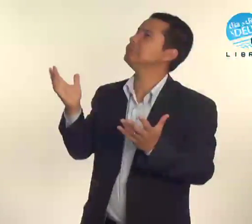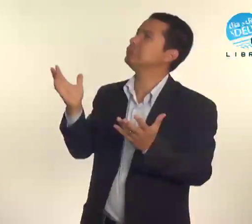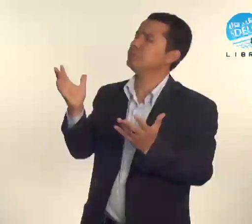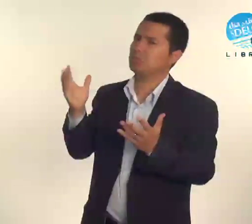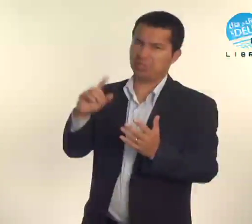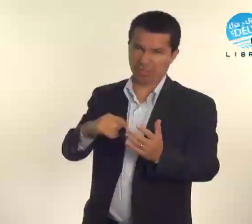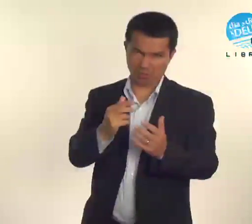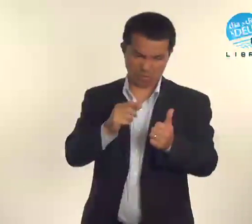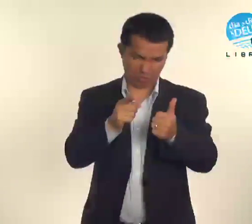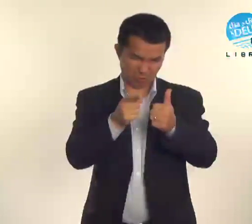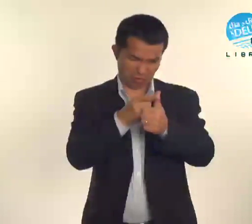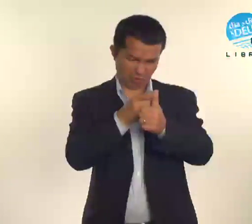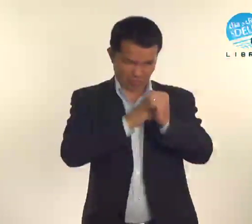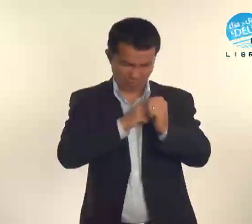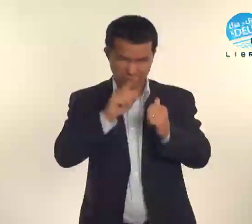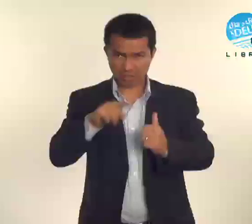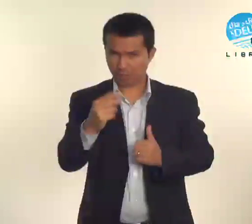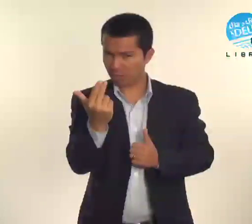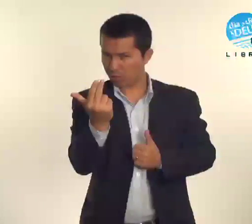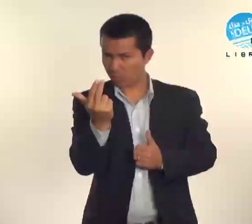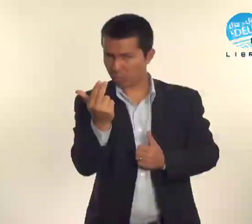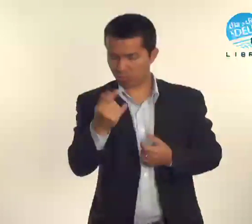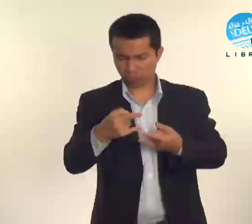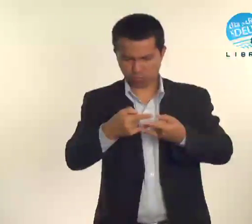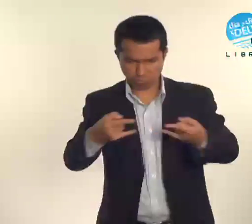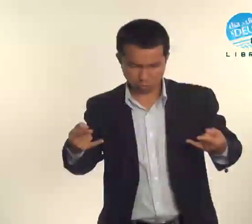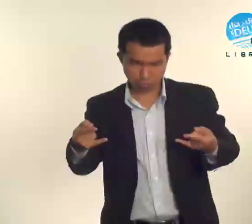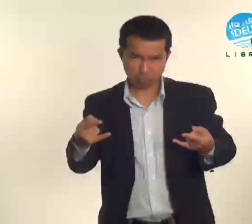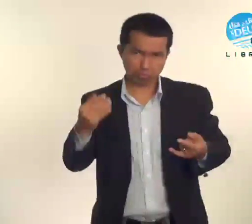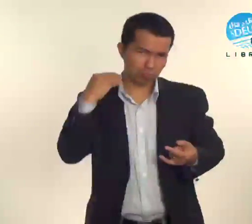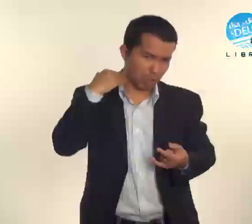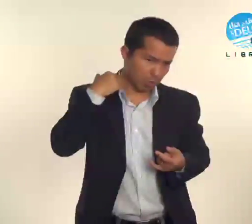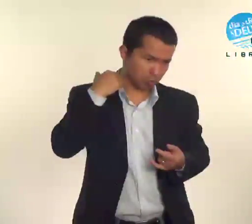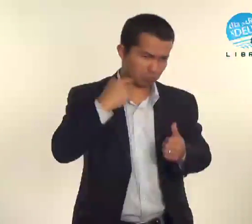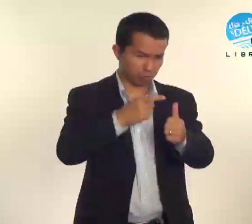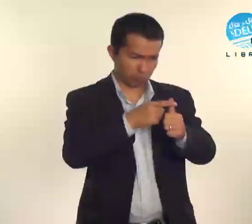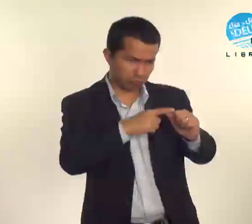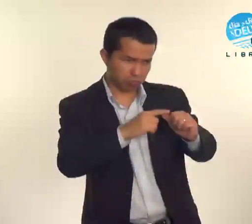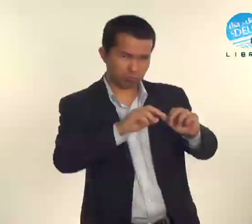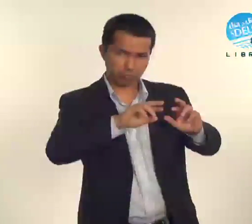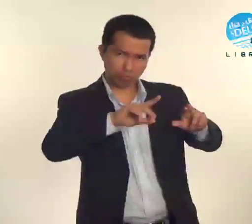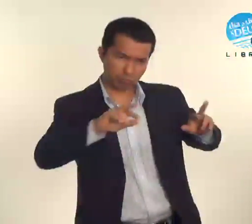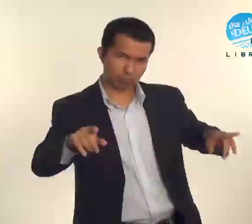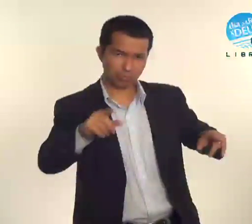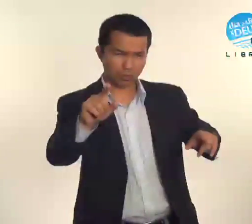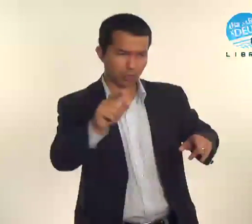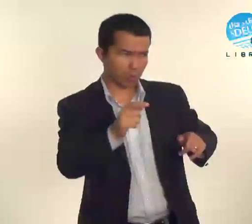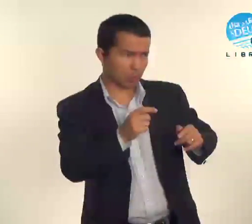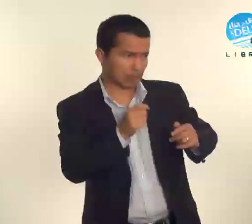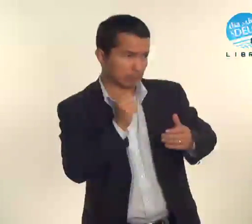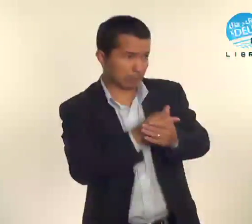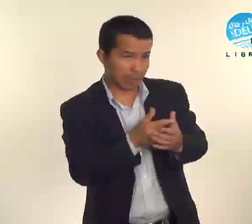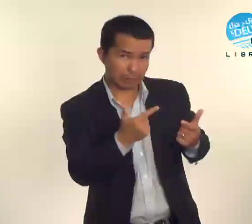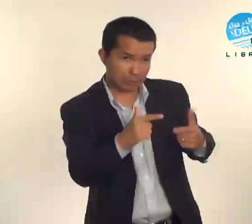banco? Será que a gente está sendo caloteiro? Então, é isso? Não. Existem